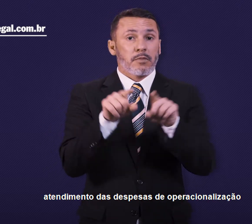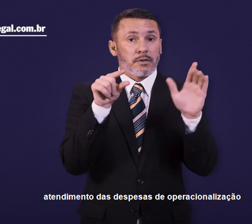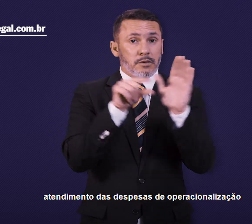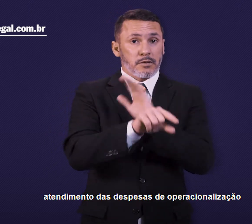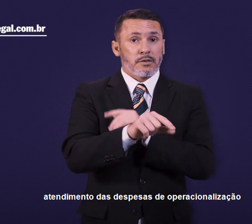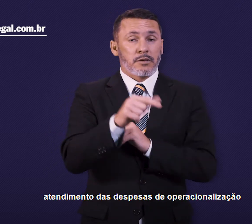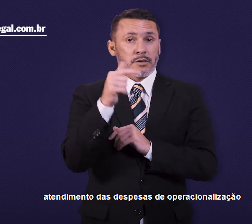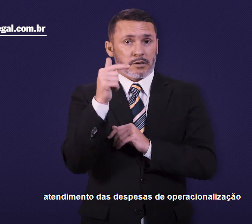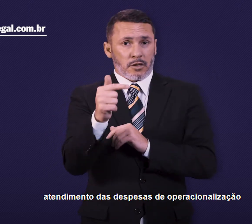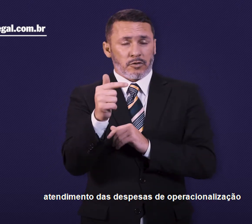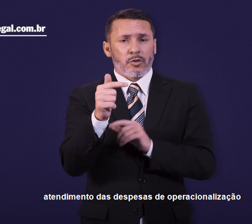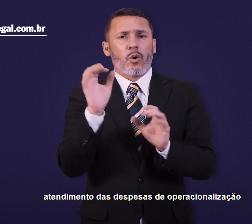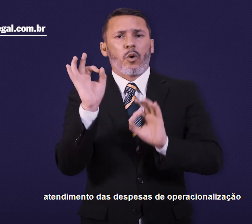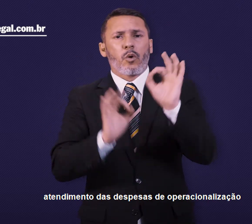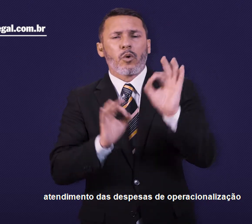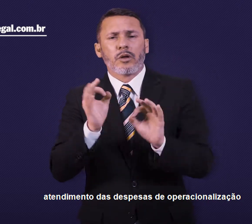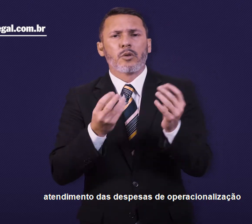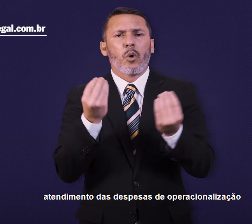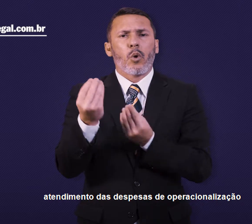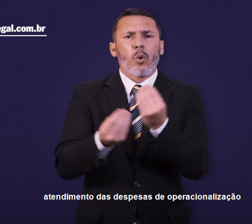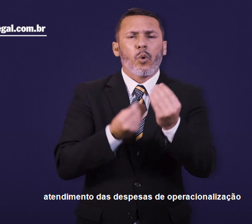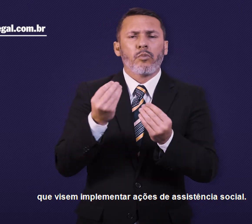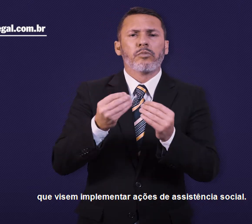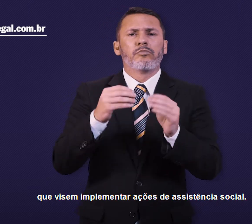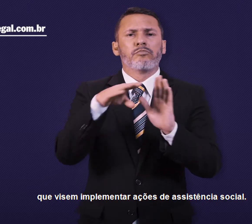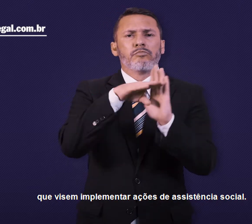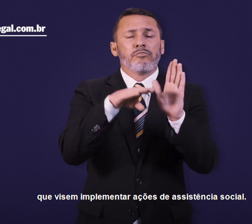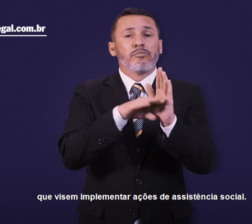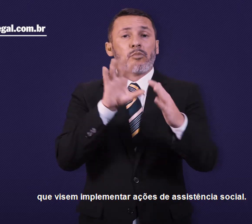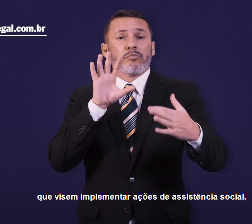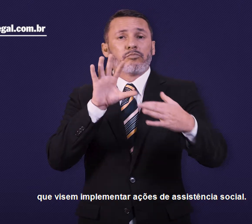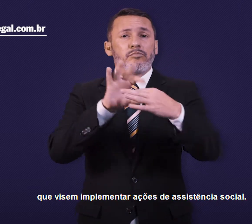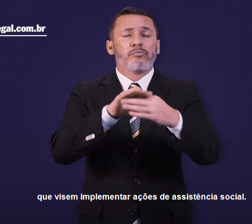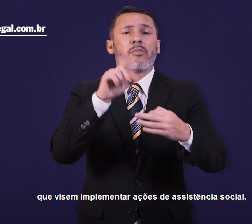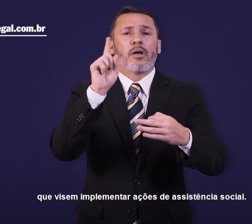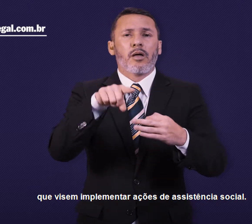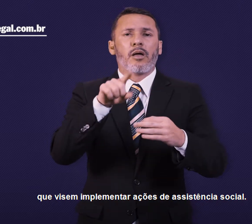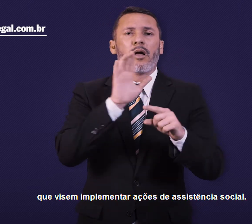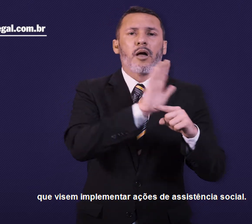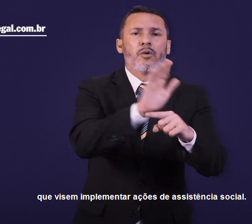Atendimento das despesas de operacionalização que visem implementar ações de assistência